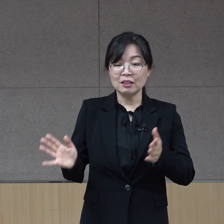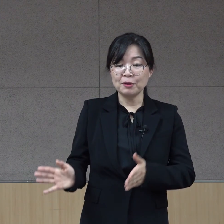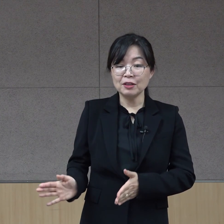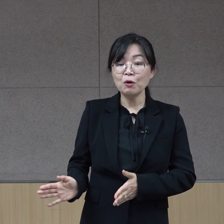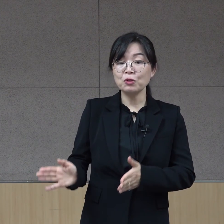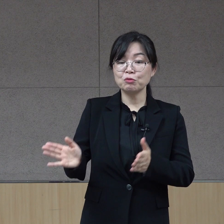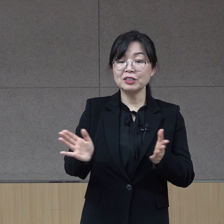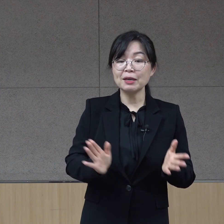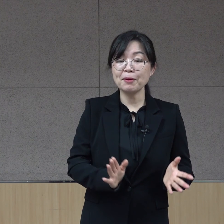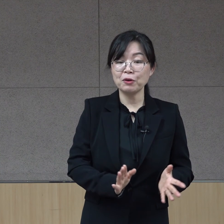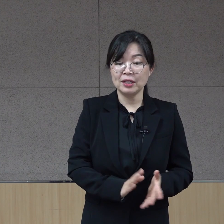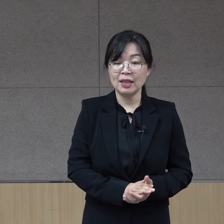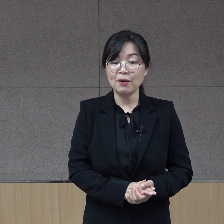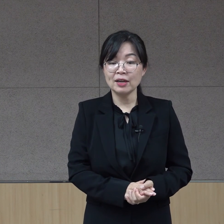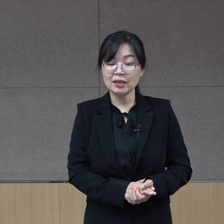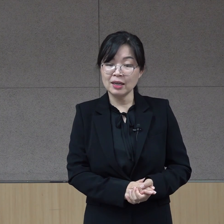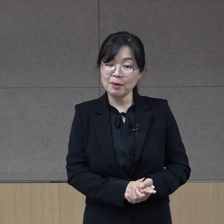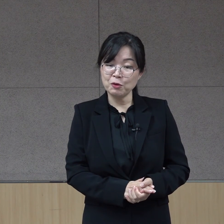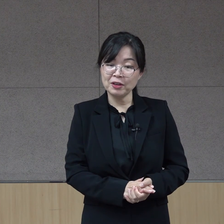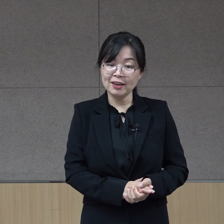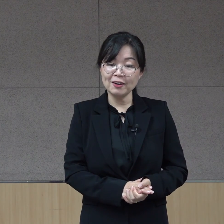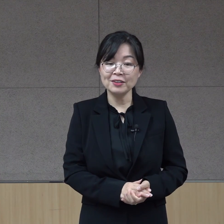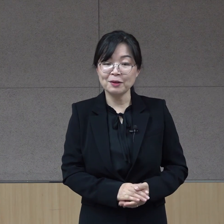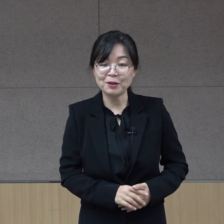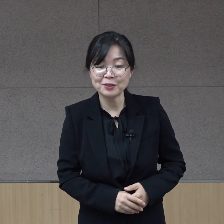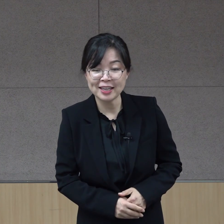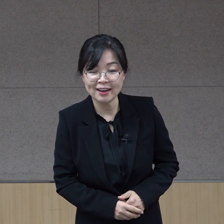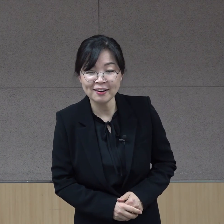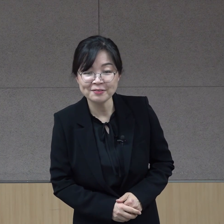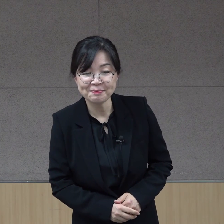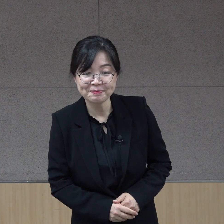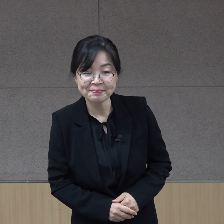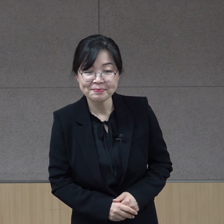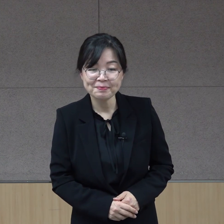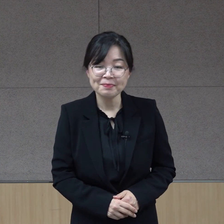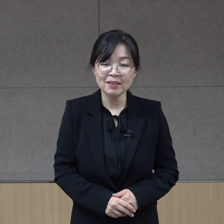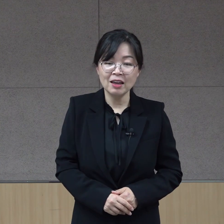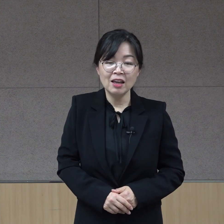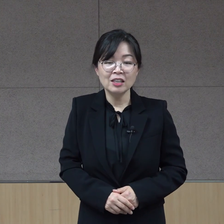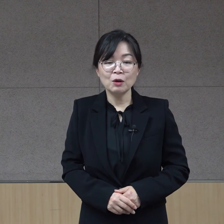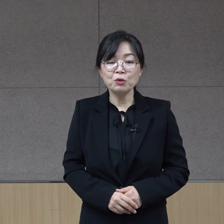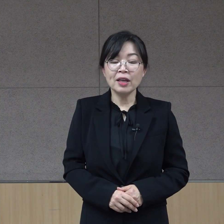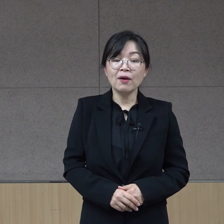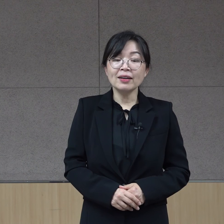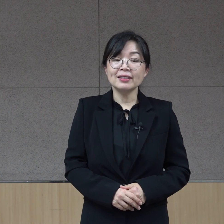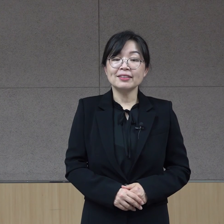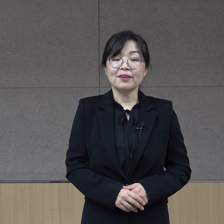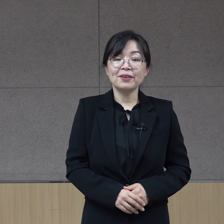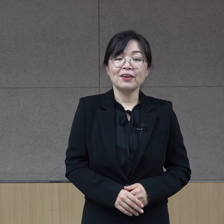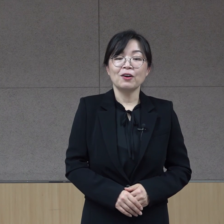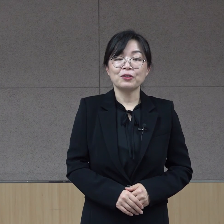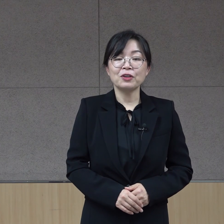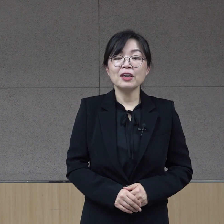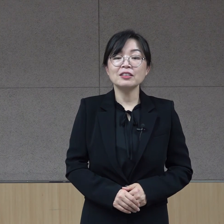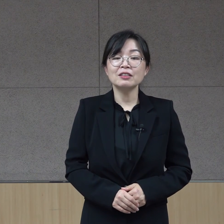그러면 오늘 문장 배우기 대화하기 해볼게요. 넘겨주세요. 자, 오늘 대화하기는요. 어떤